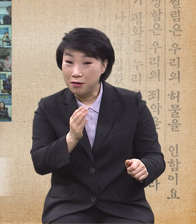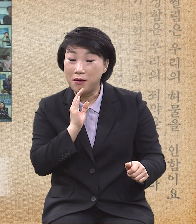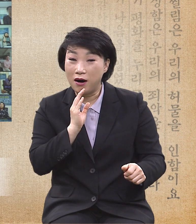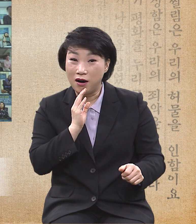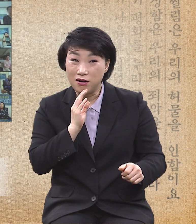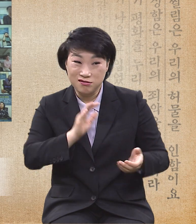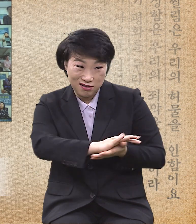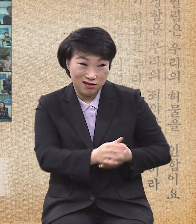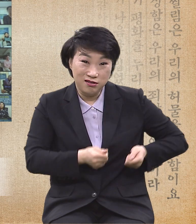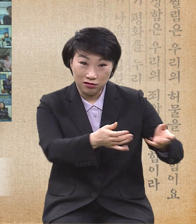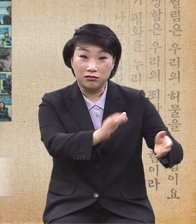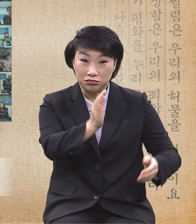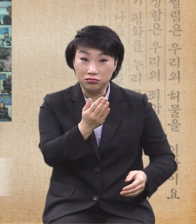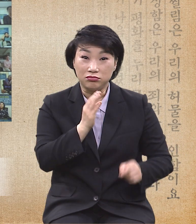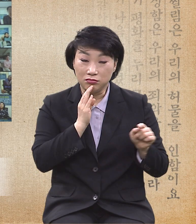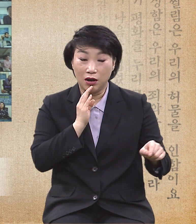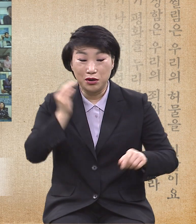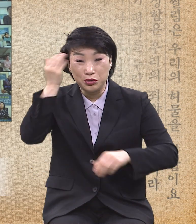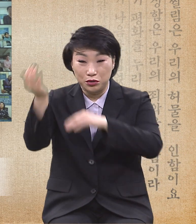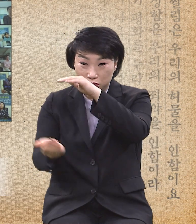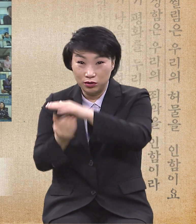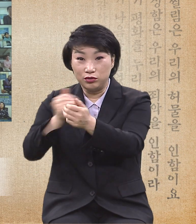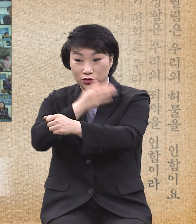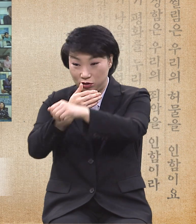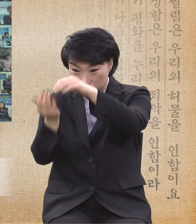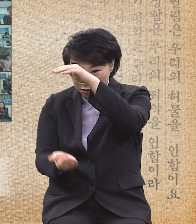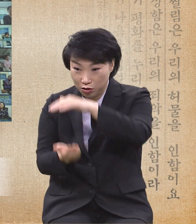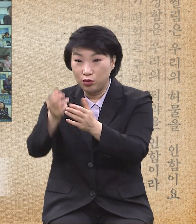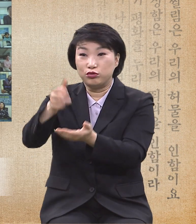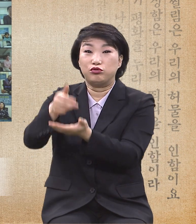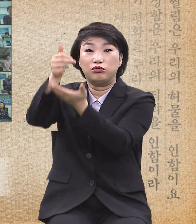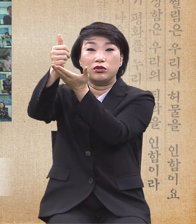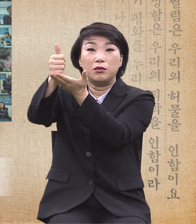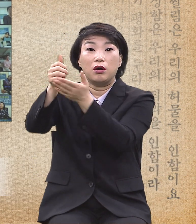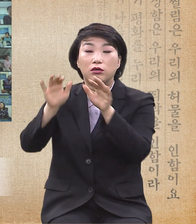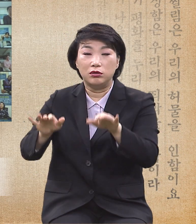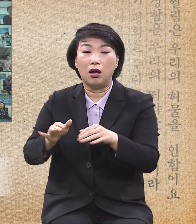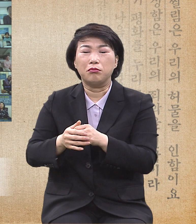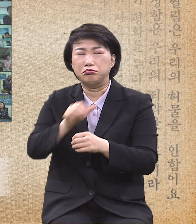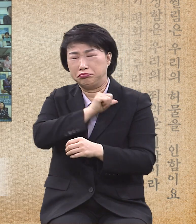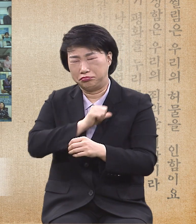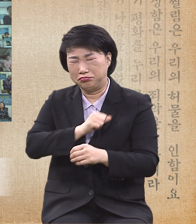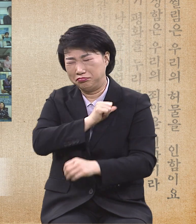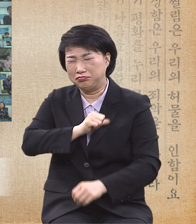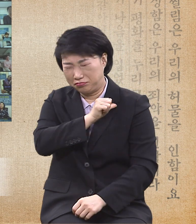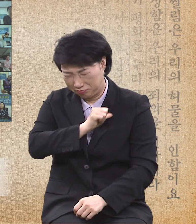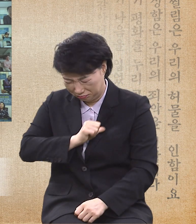있고 전지하시고 전능하신 분인데도 그냥 맞아.